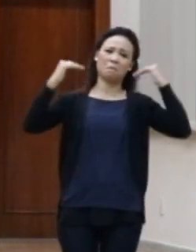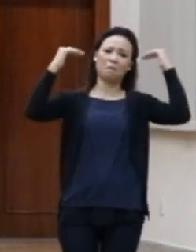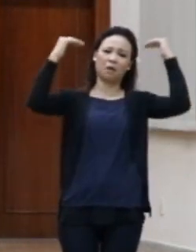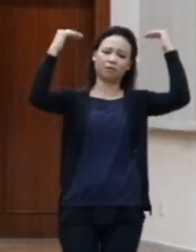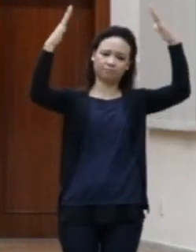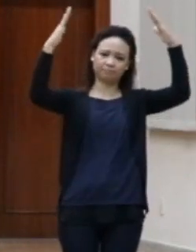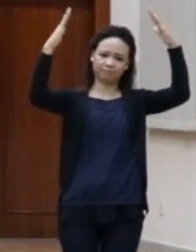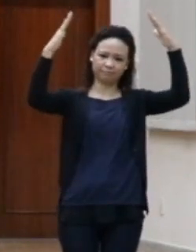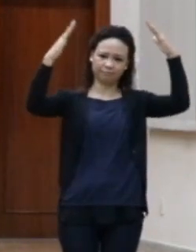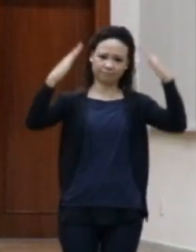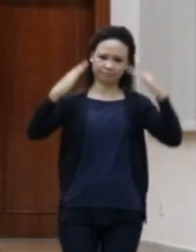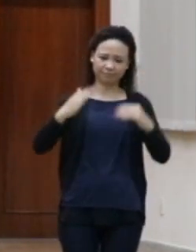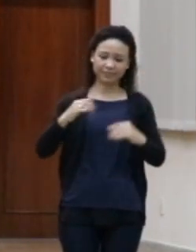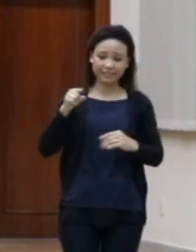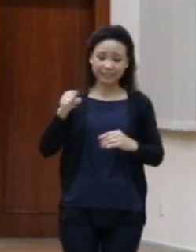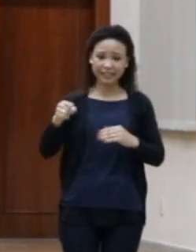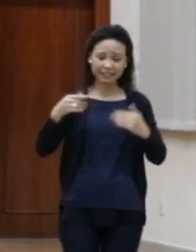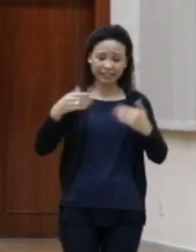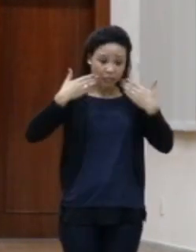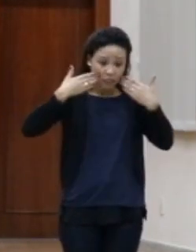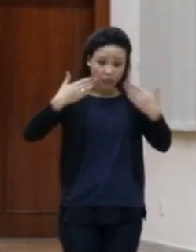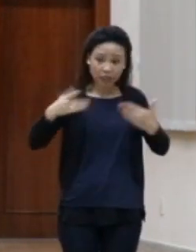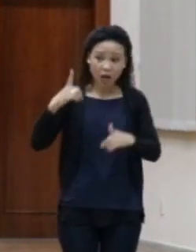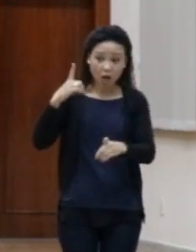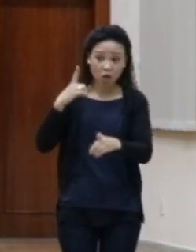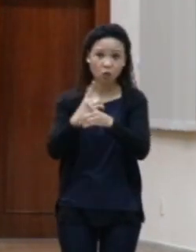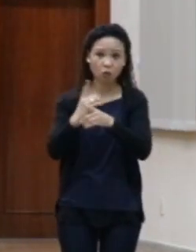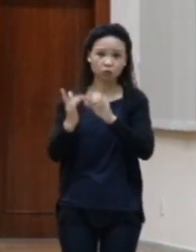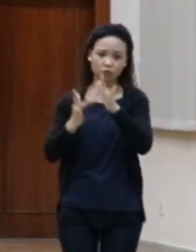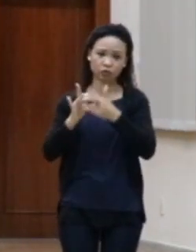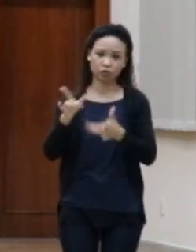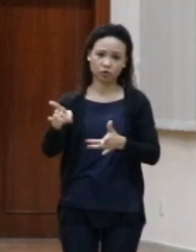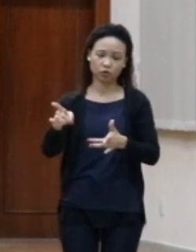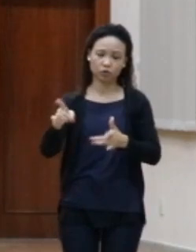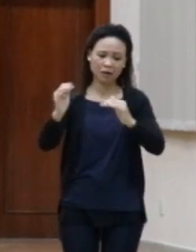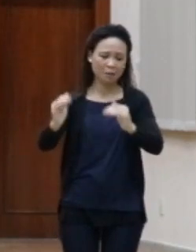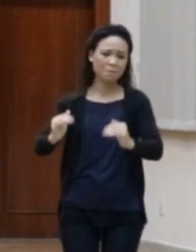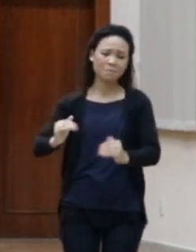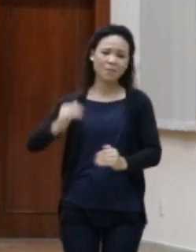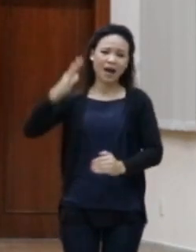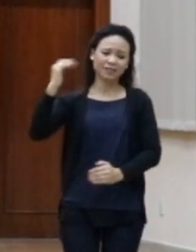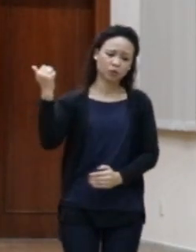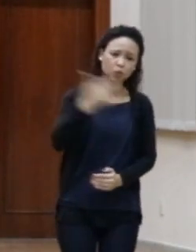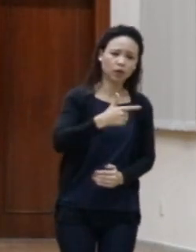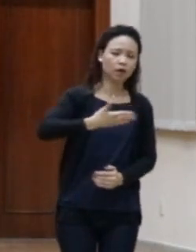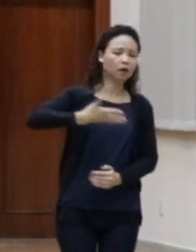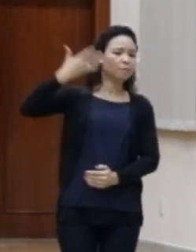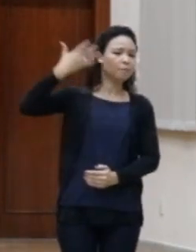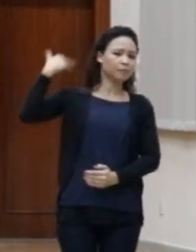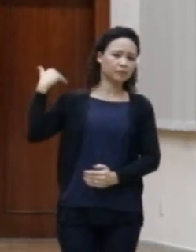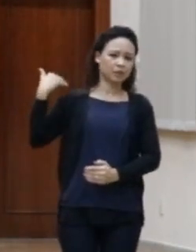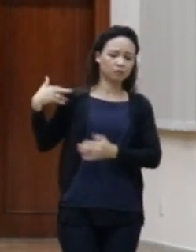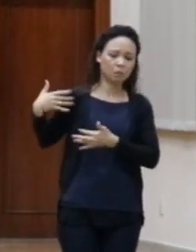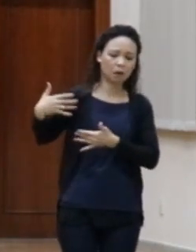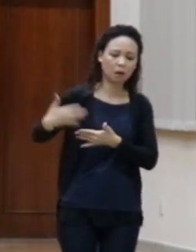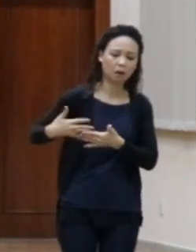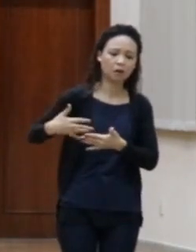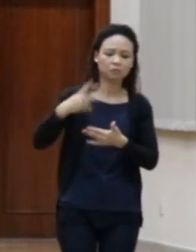que ele vivia. O encontro e a transformação de Jesus na sua vida era o mais importante para aquele